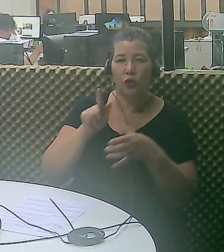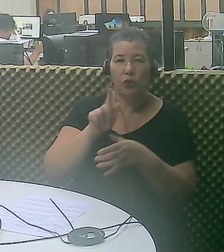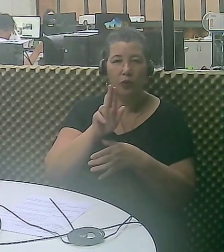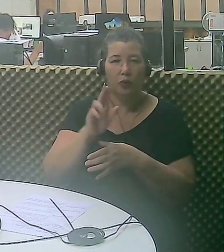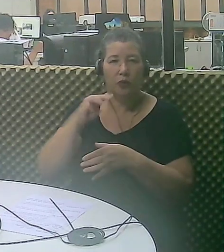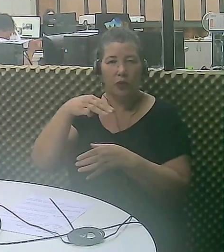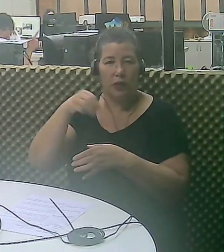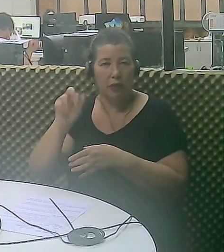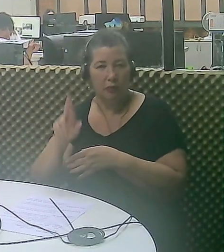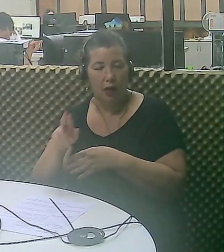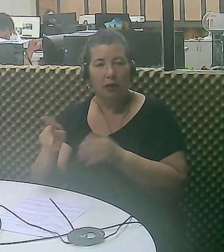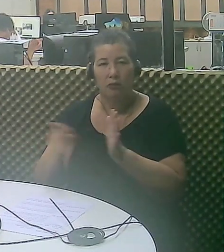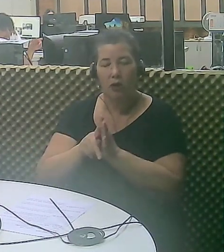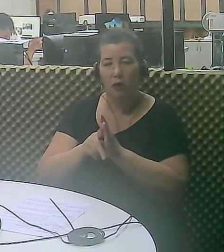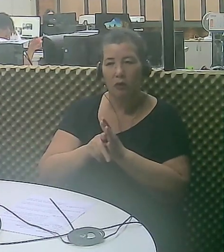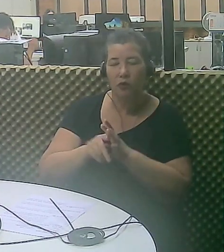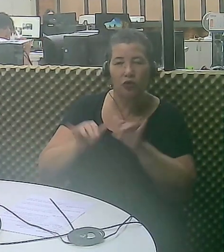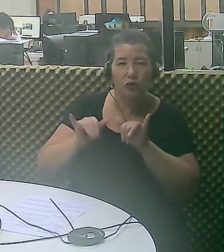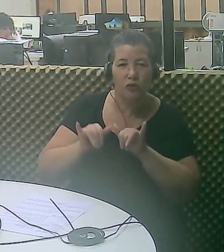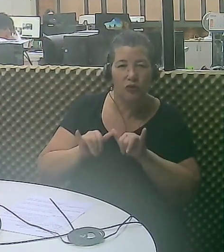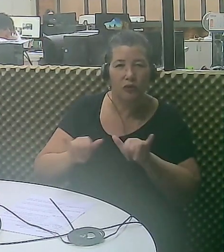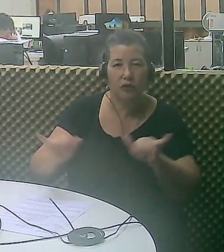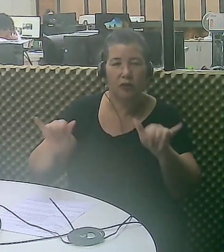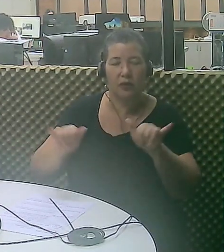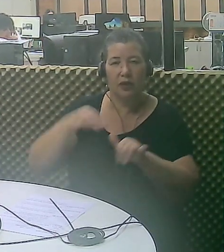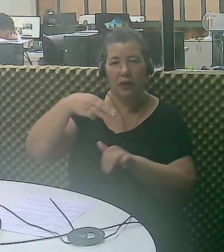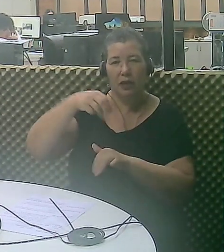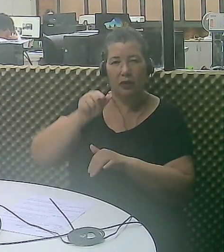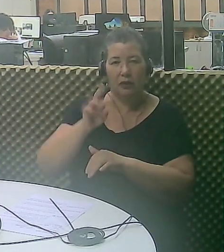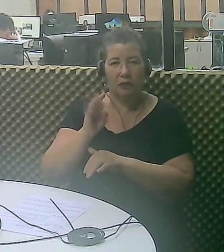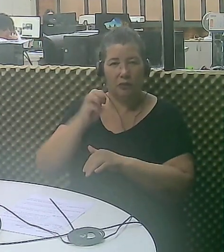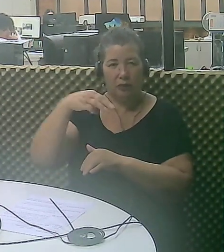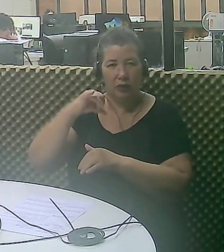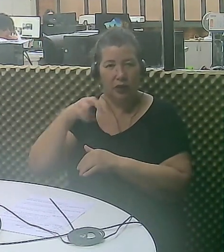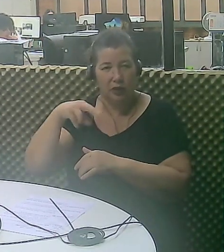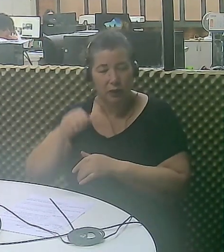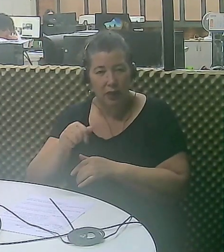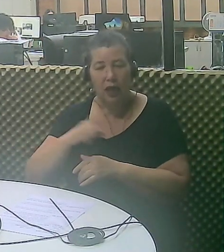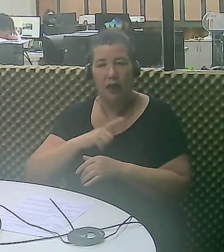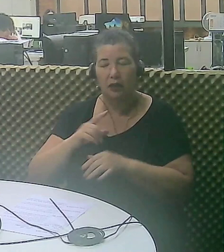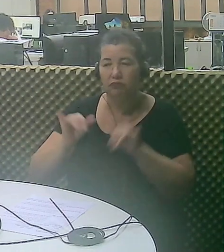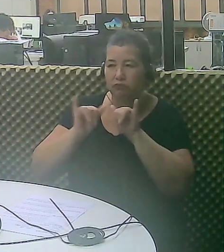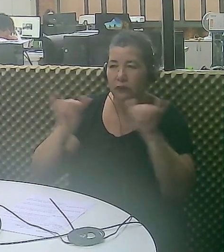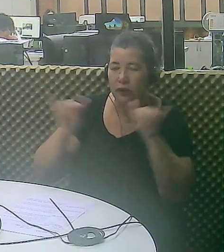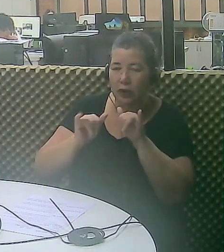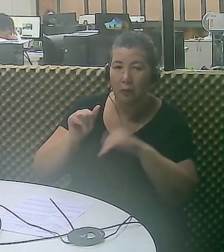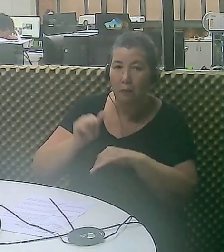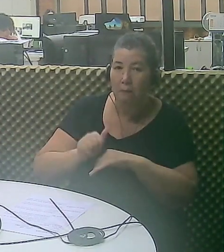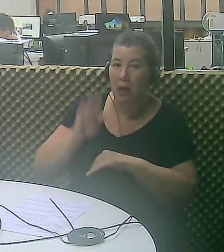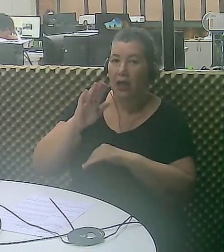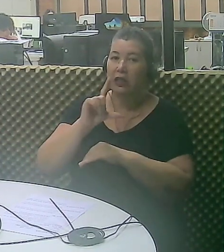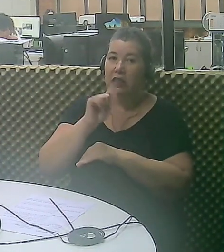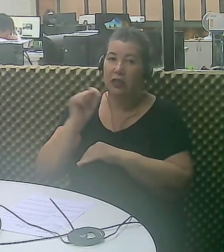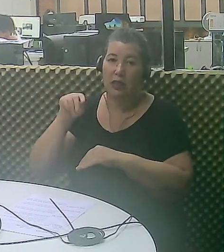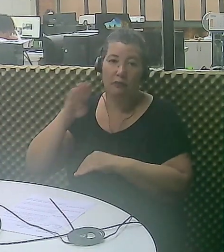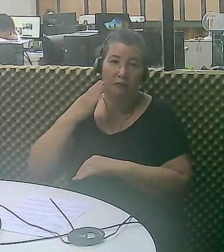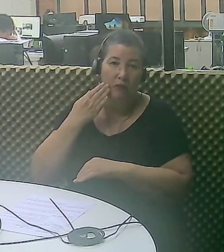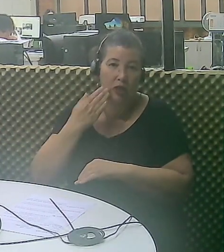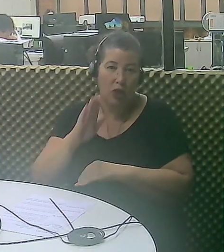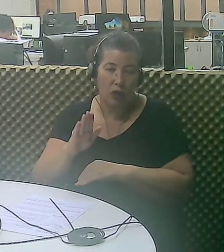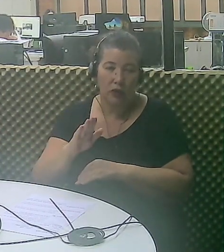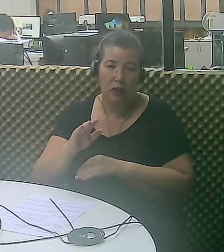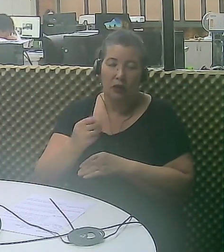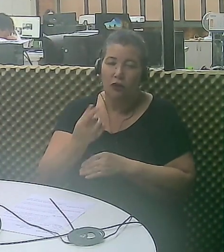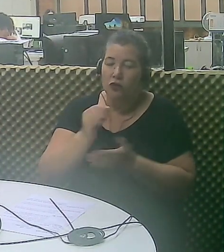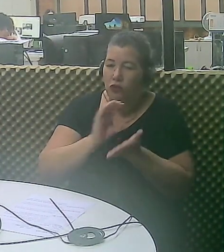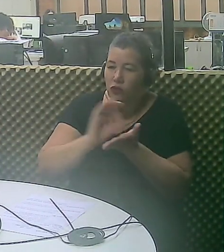da rede Marte Minas, que anunciaram um investimento de mais de 100 milhões de reais na construção do centro comercial chamado